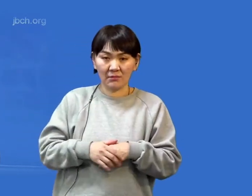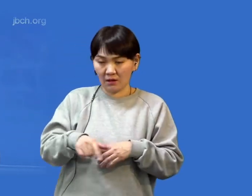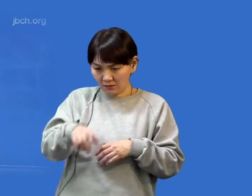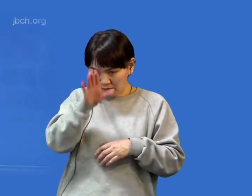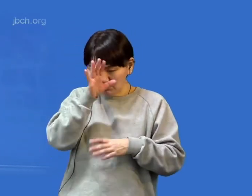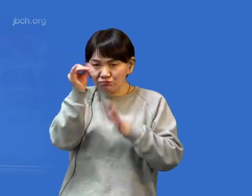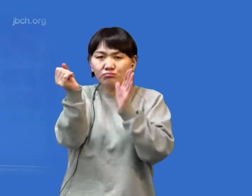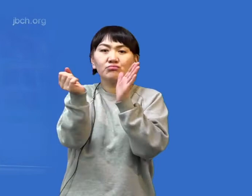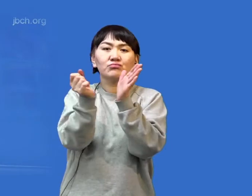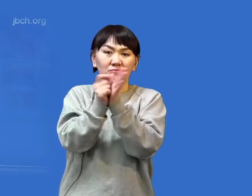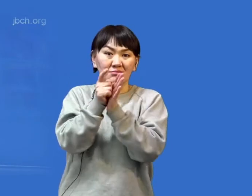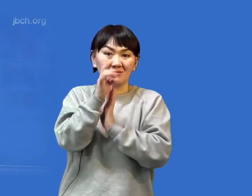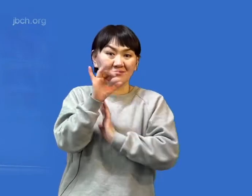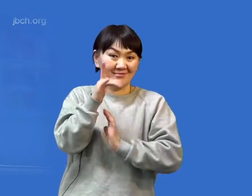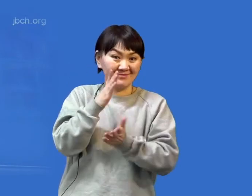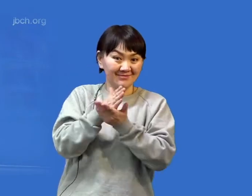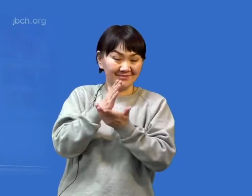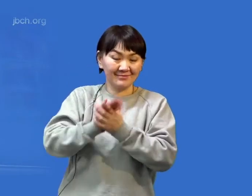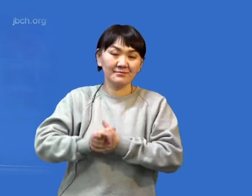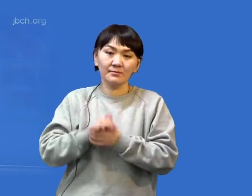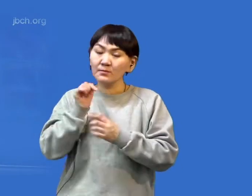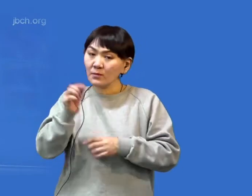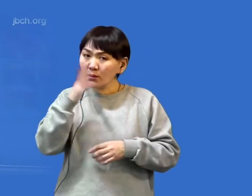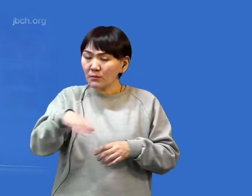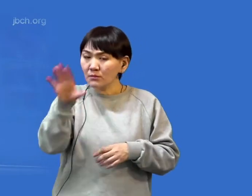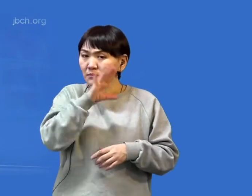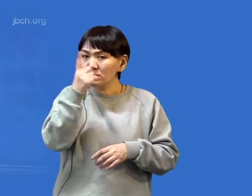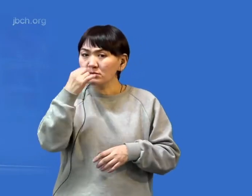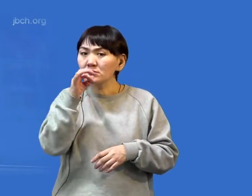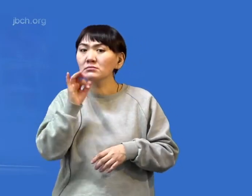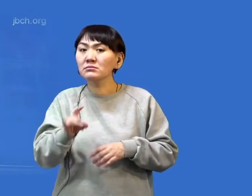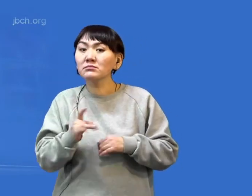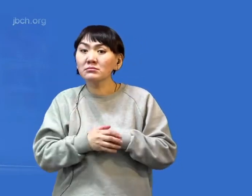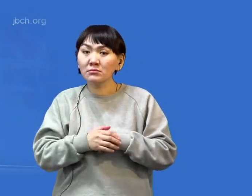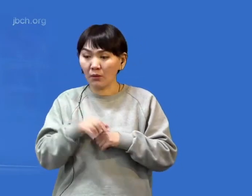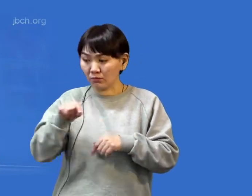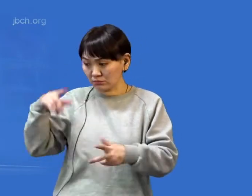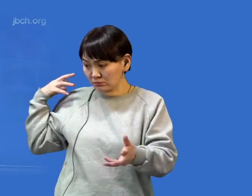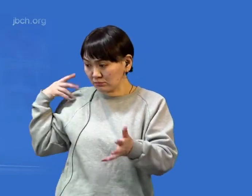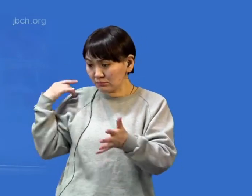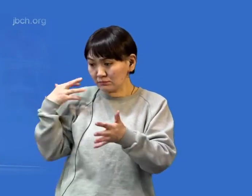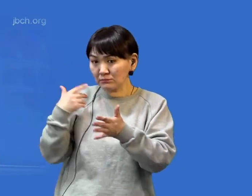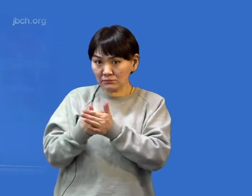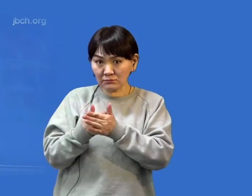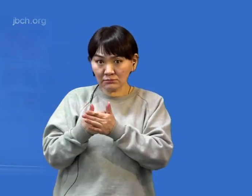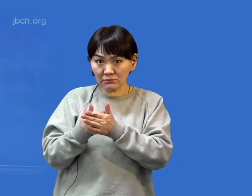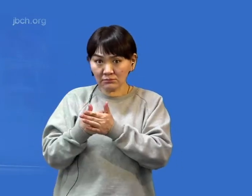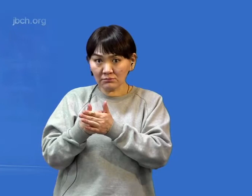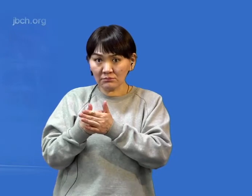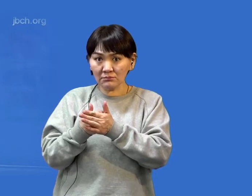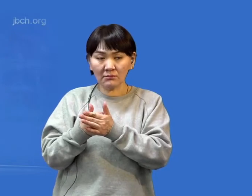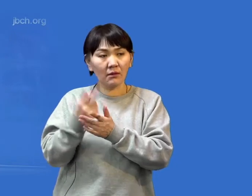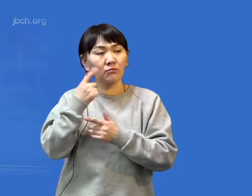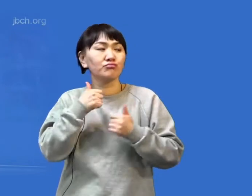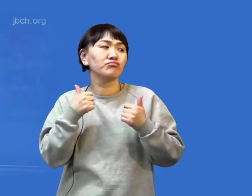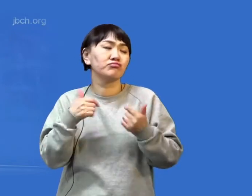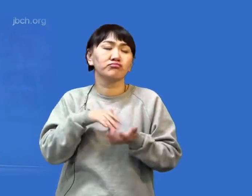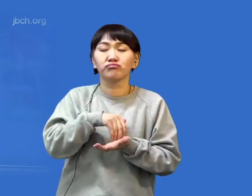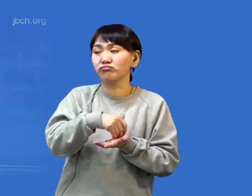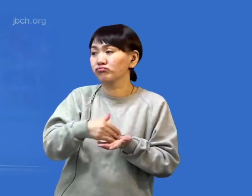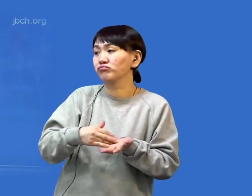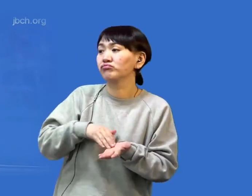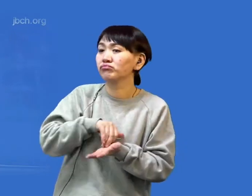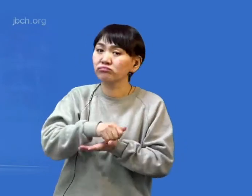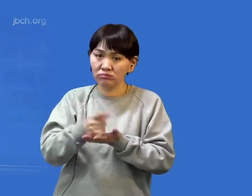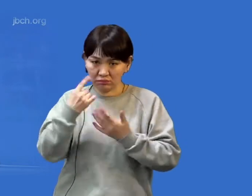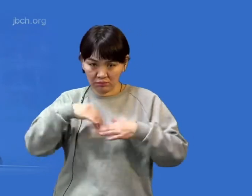чухал хэрэг болж байна. Гэтэл бид бүхэн одоо хүртэл дэндүү сул дорой хивээр